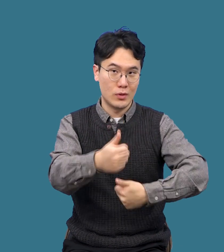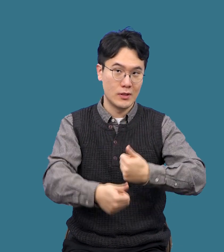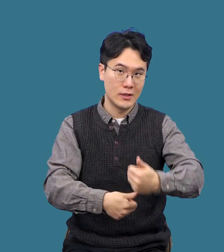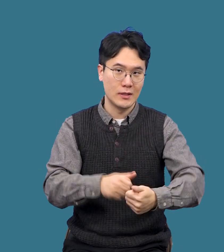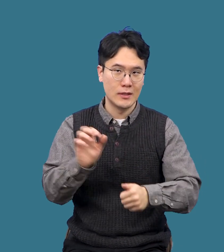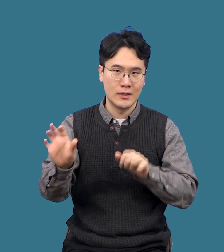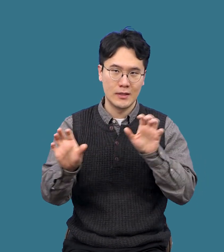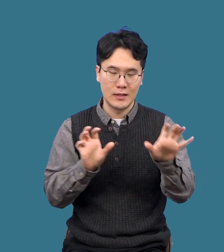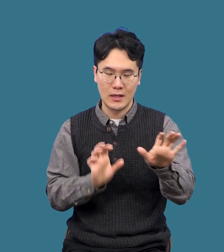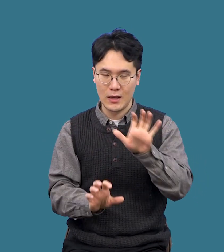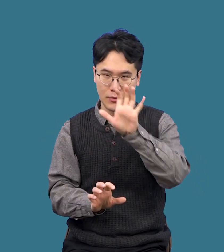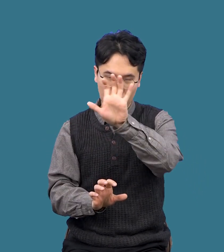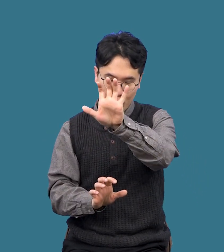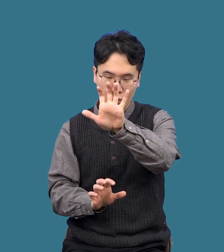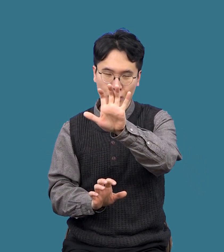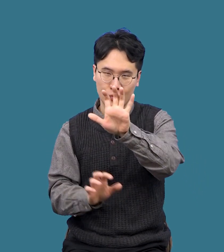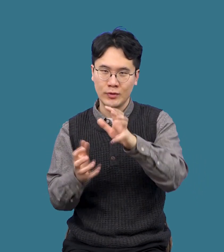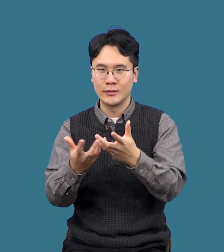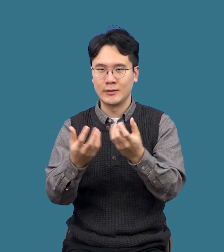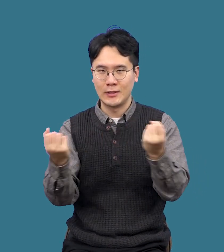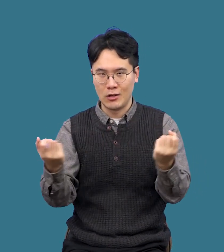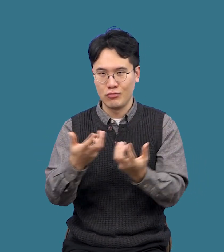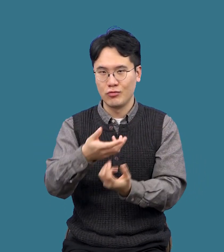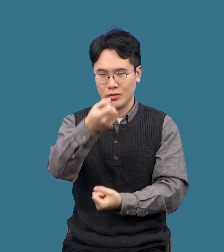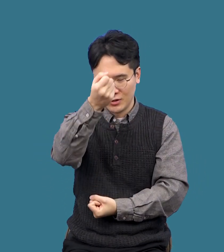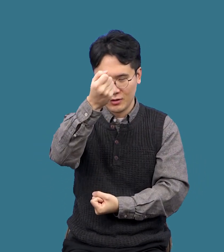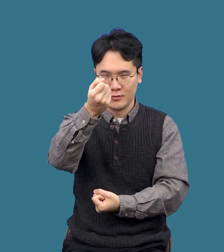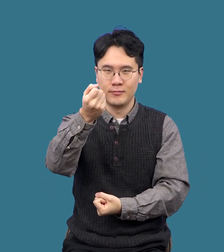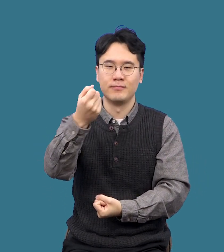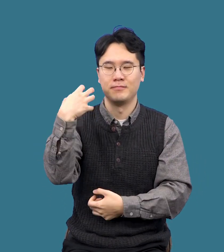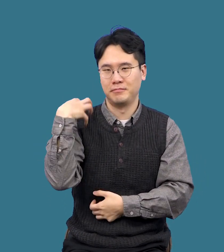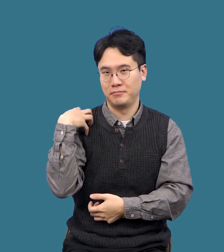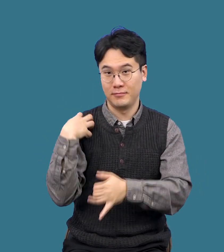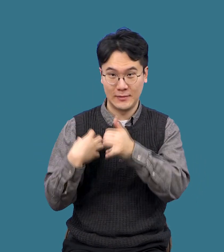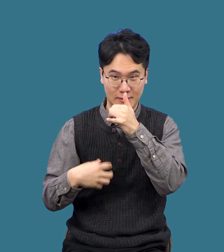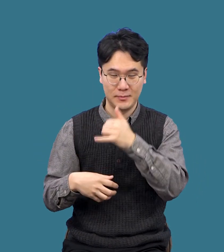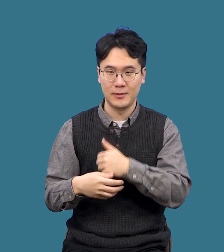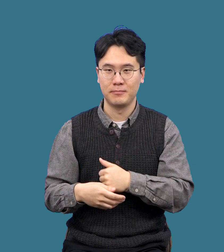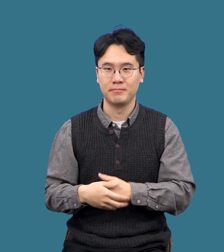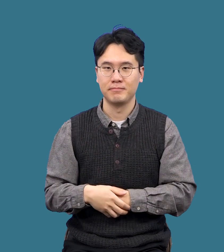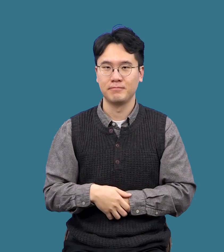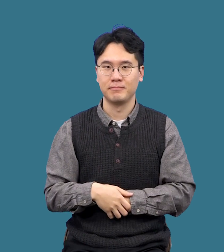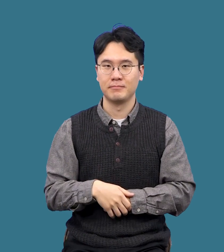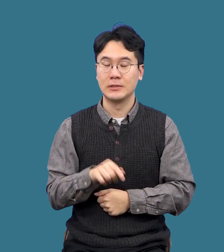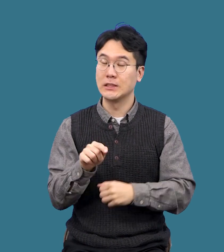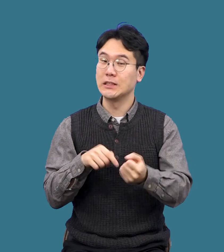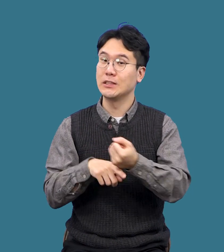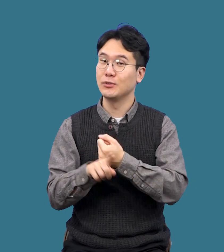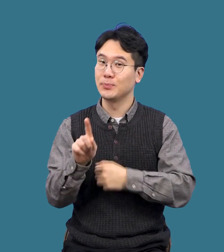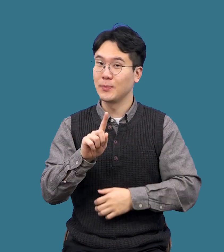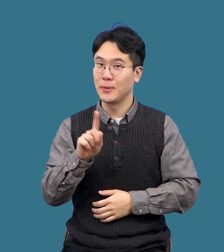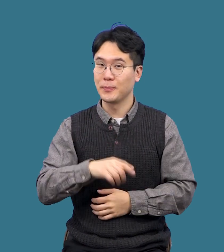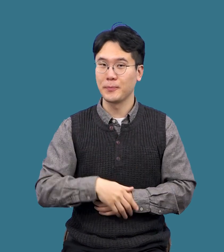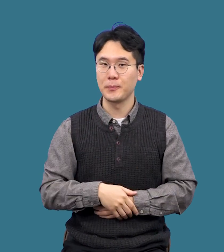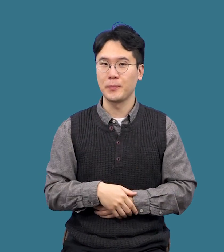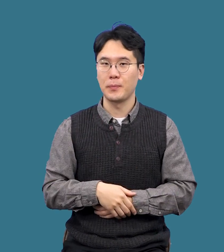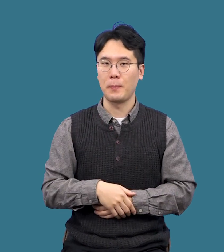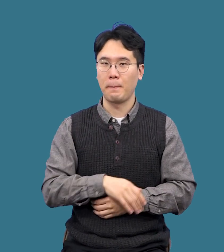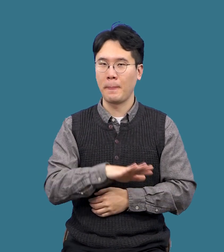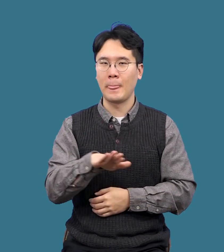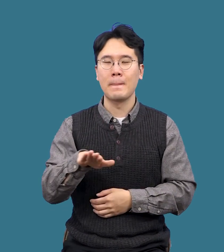모습을 볼 수가 있습니다. 자, 그 이유가 있어요. 우리는 이미 민수기 1장에서 이